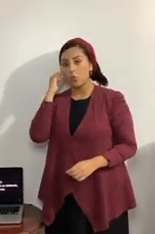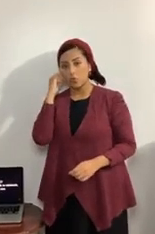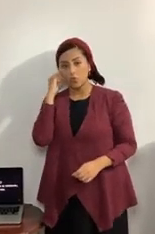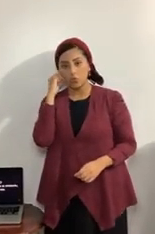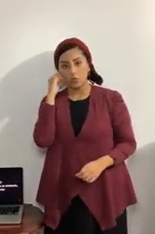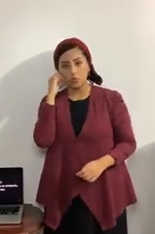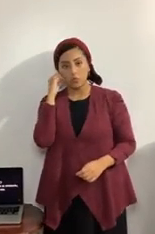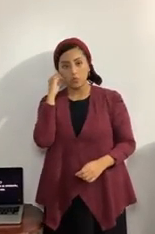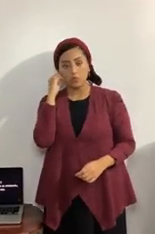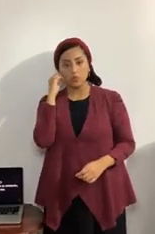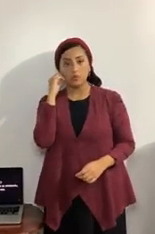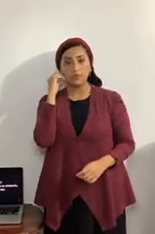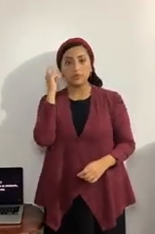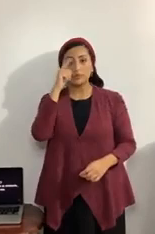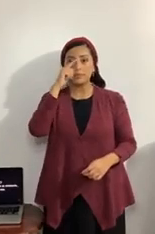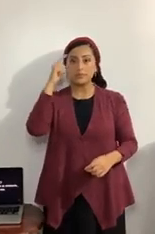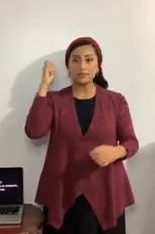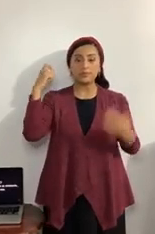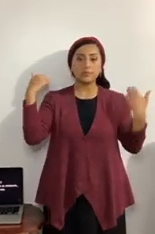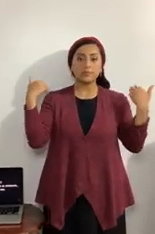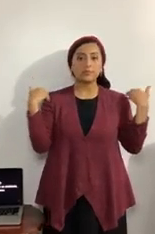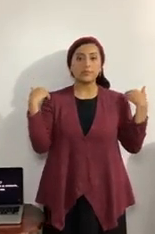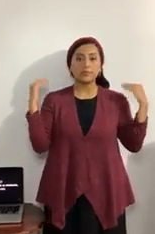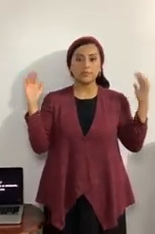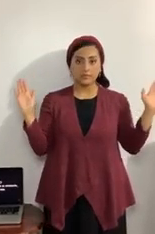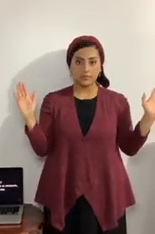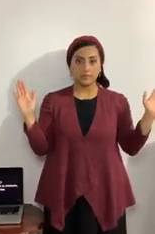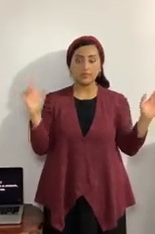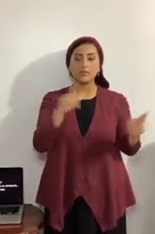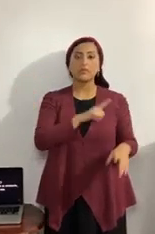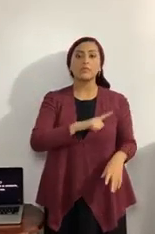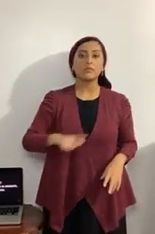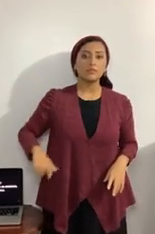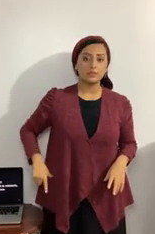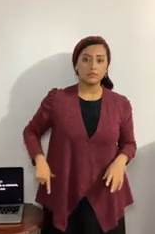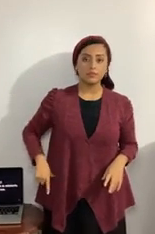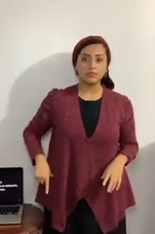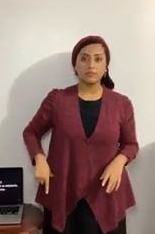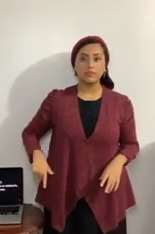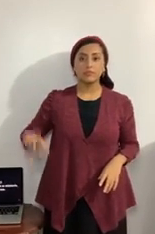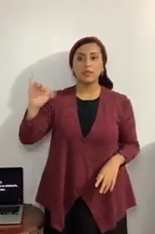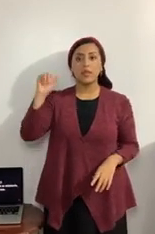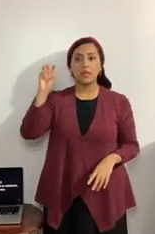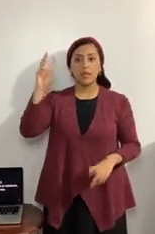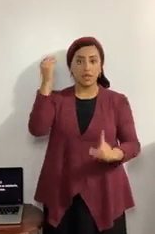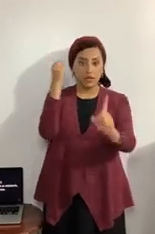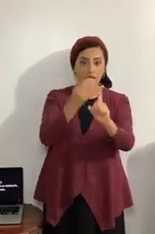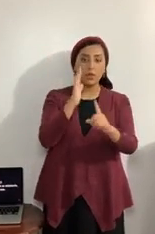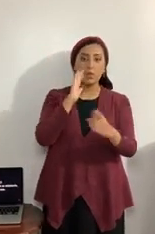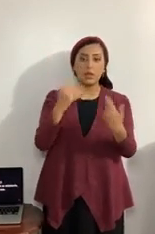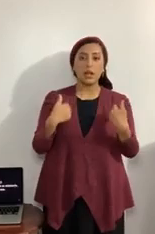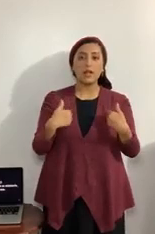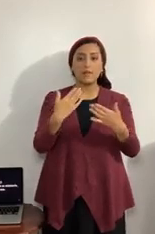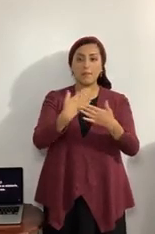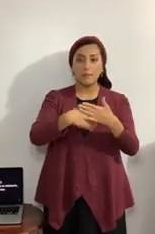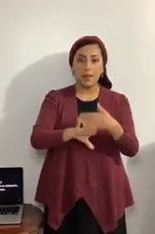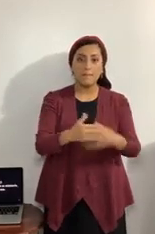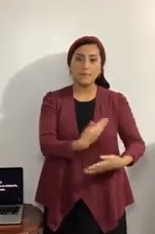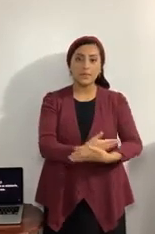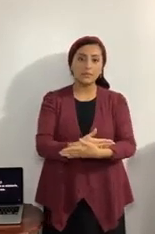Porque aquí el ángel, el malach del Adón Yahweh, le dice que va a tener un hijo. ¿Se acuerdan? ¿Cuántos